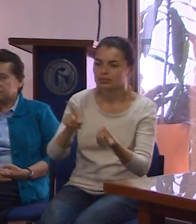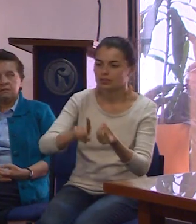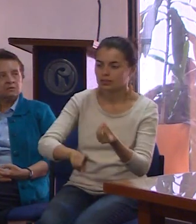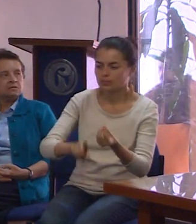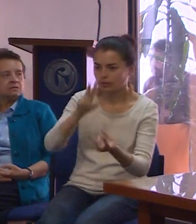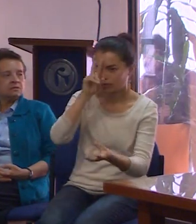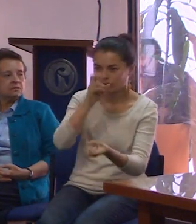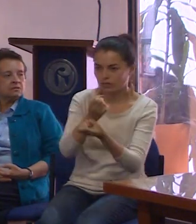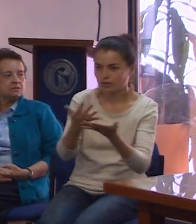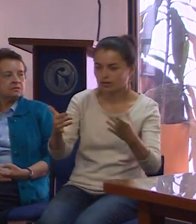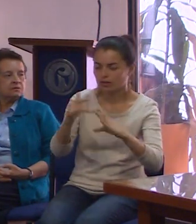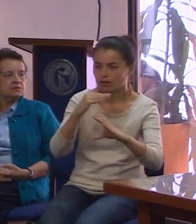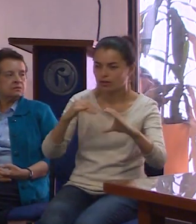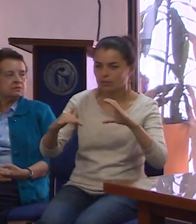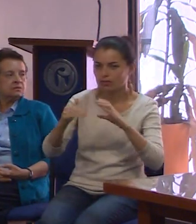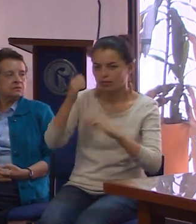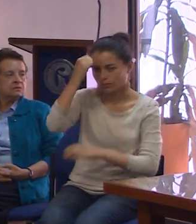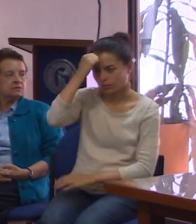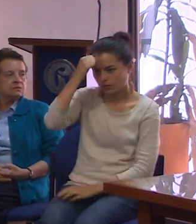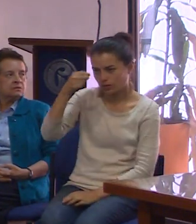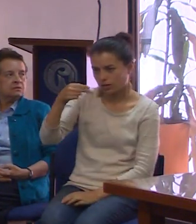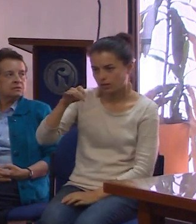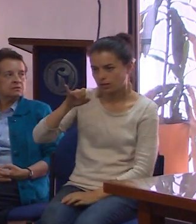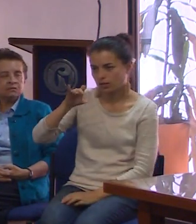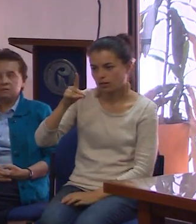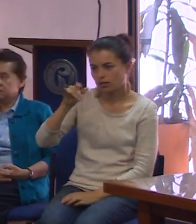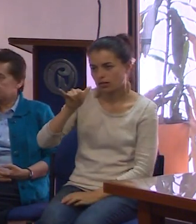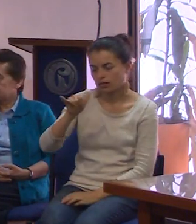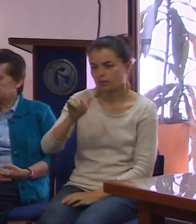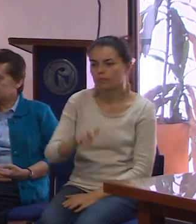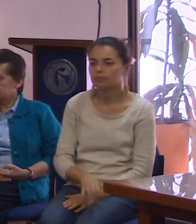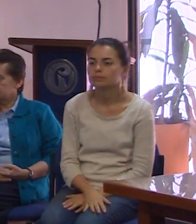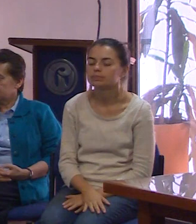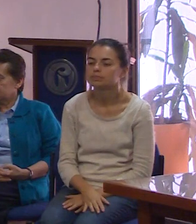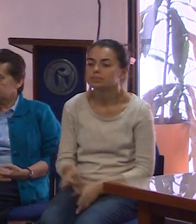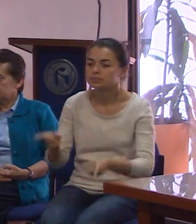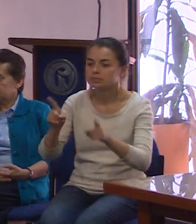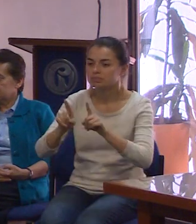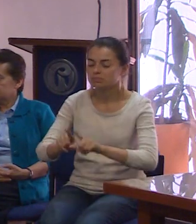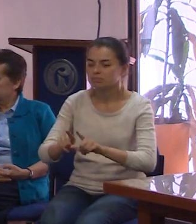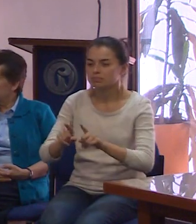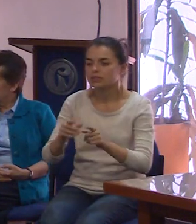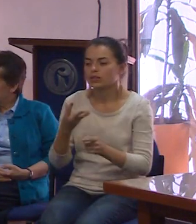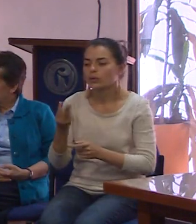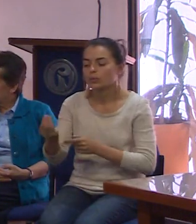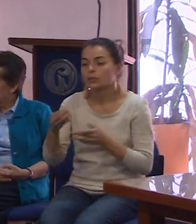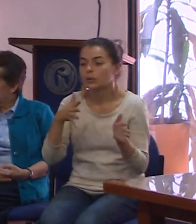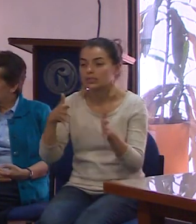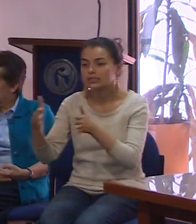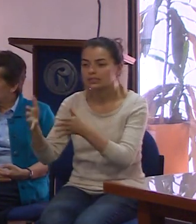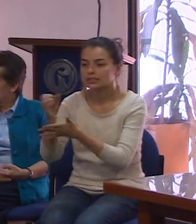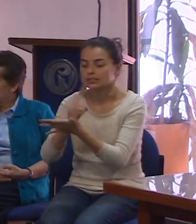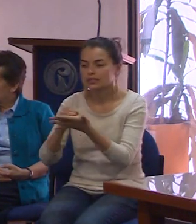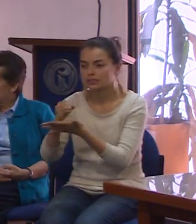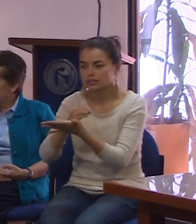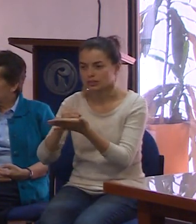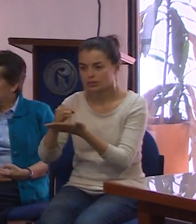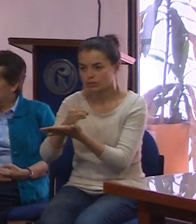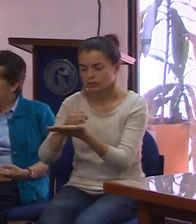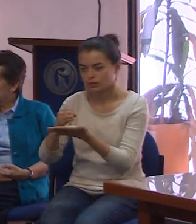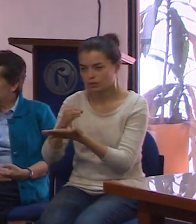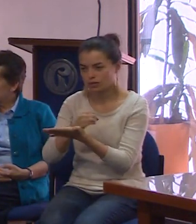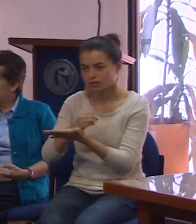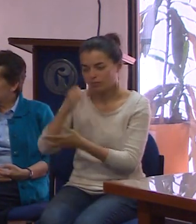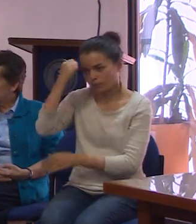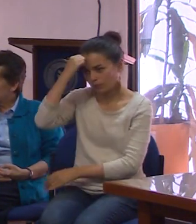profe Heidi Paola Jiménez. El grupo Enseñanza de la Biología y Diversidad Cultural, con la profe Norma